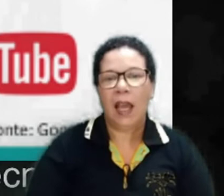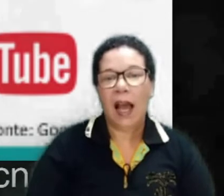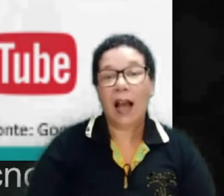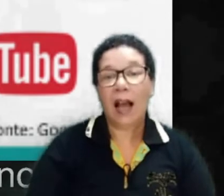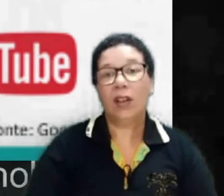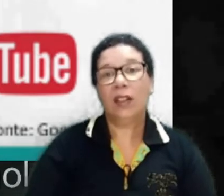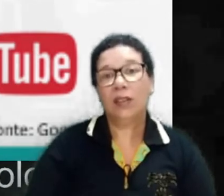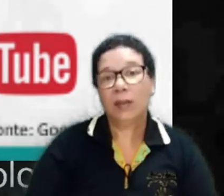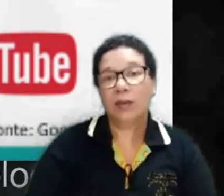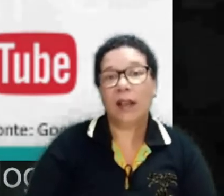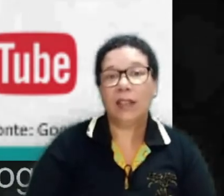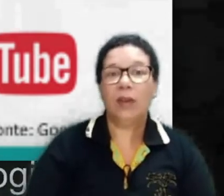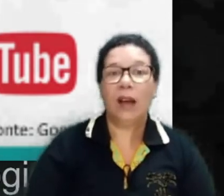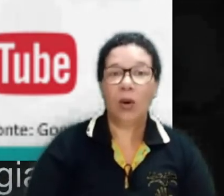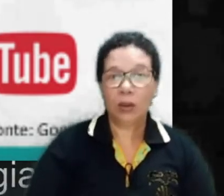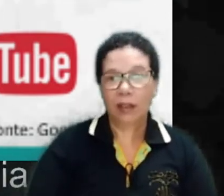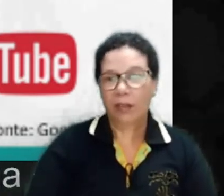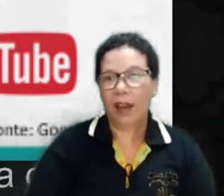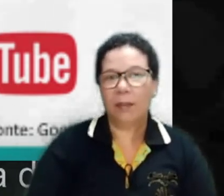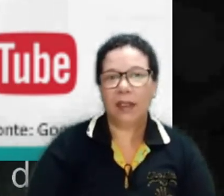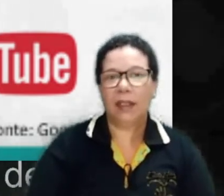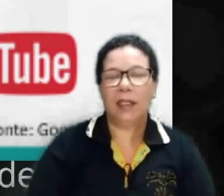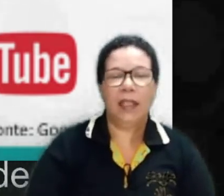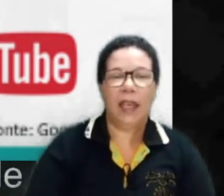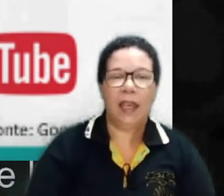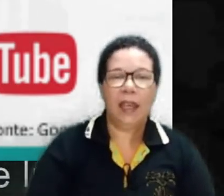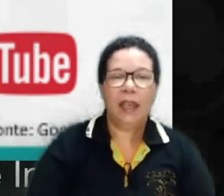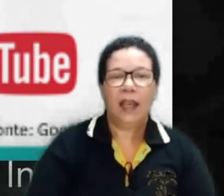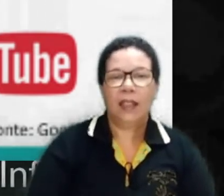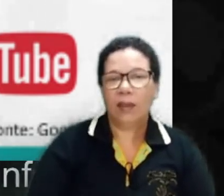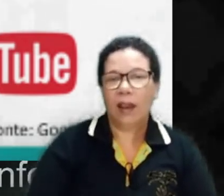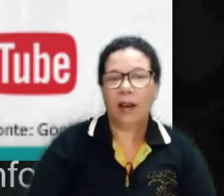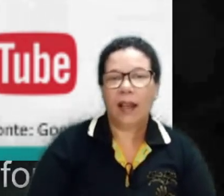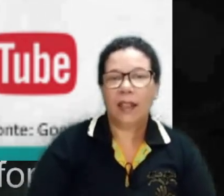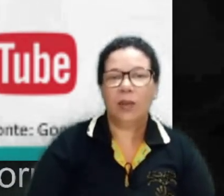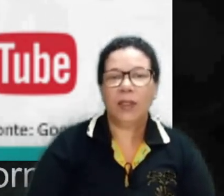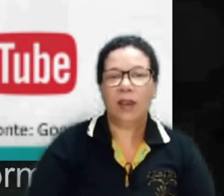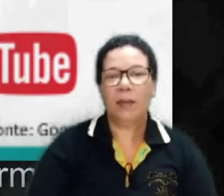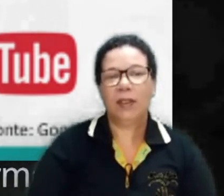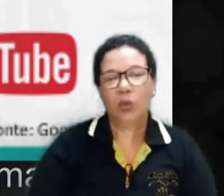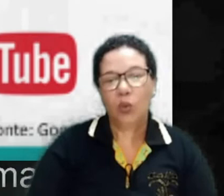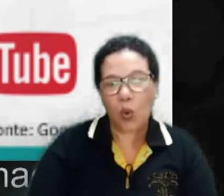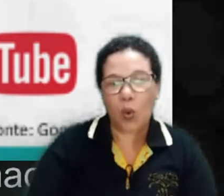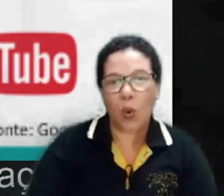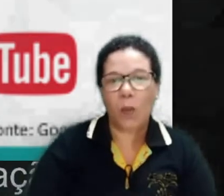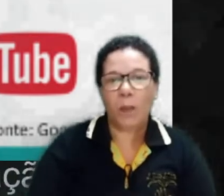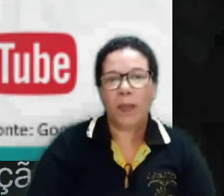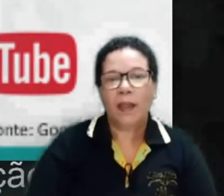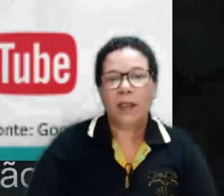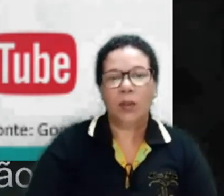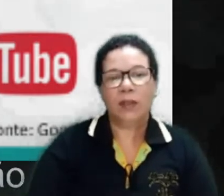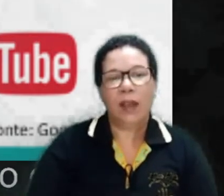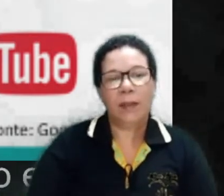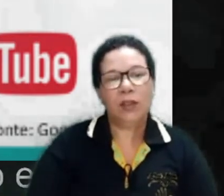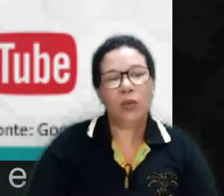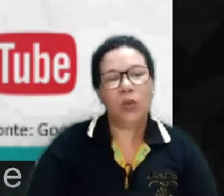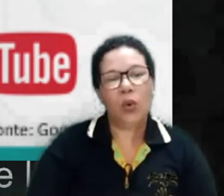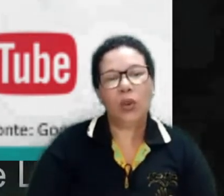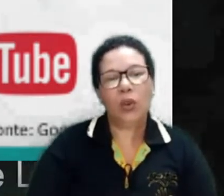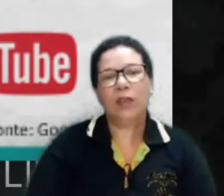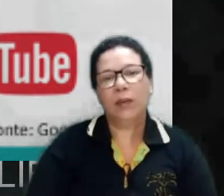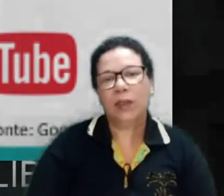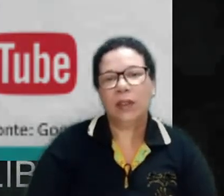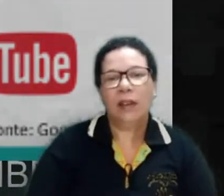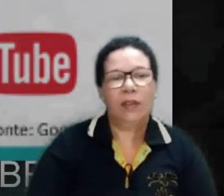importantes. Agora nós vamos falar de uma outra ferramenta que é sobre as ferramentas do Google. Sobre as ferramentas do